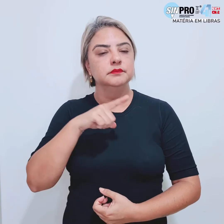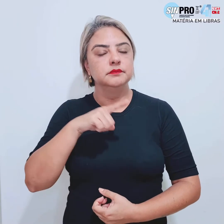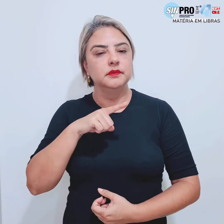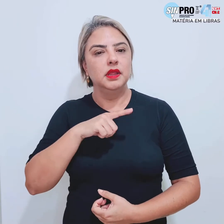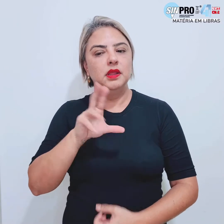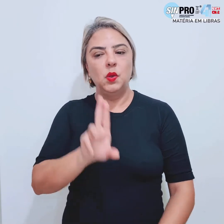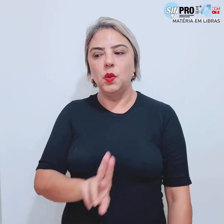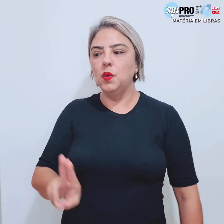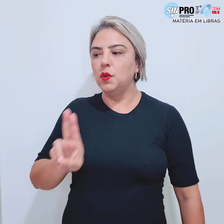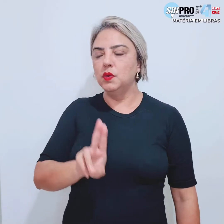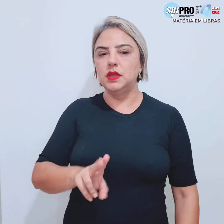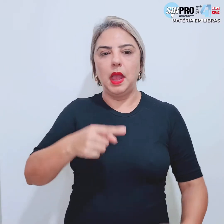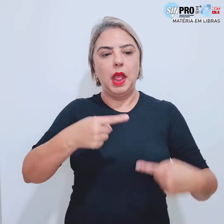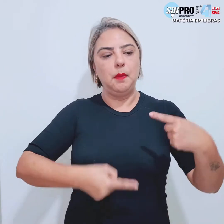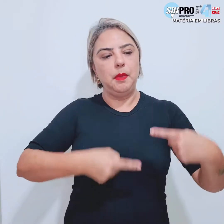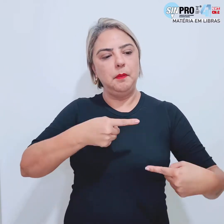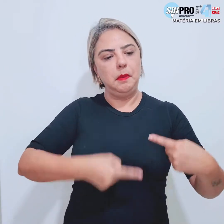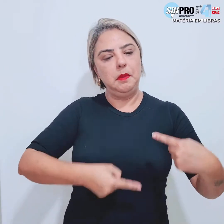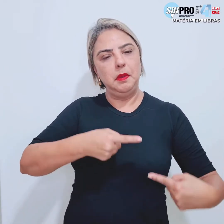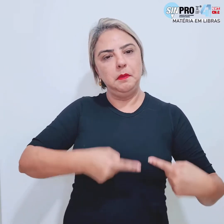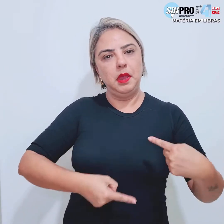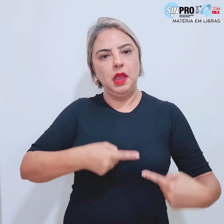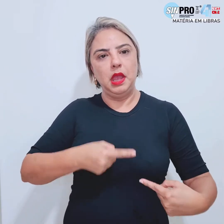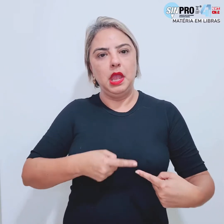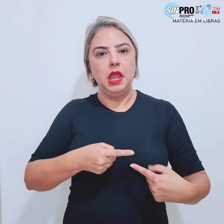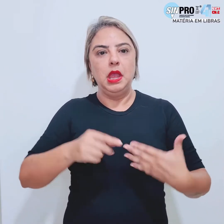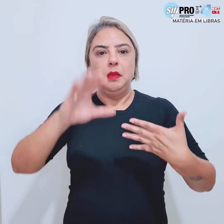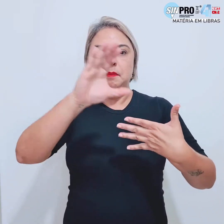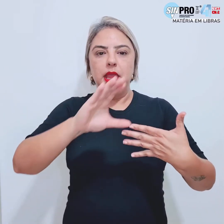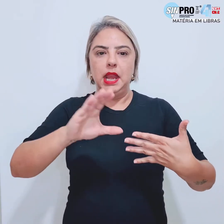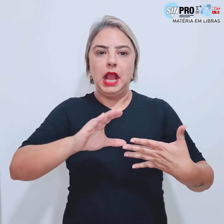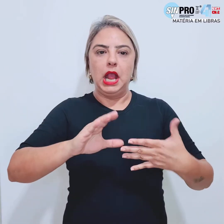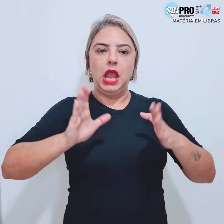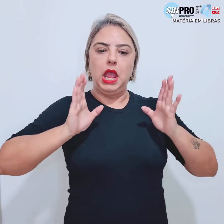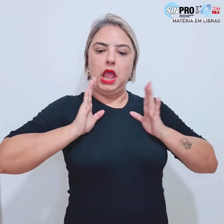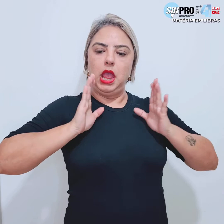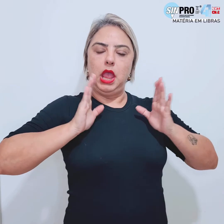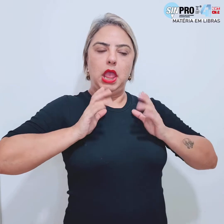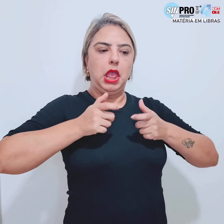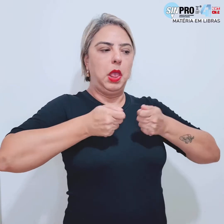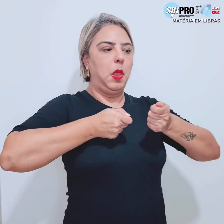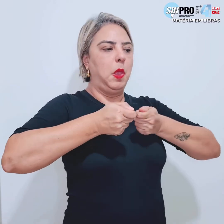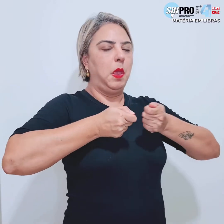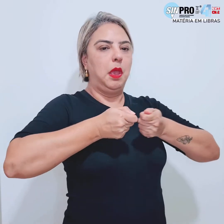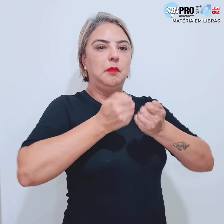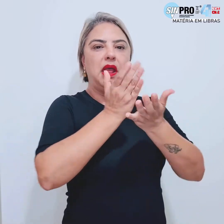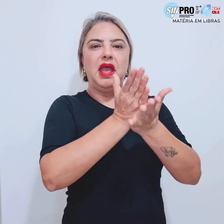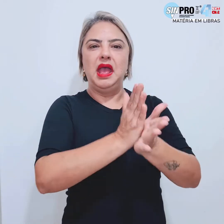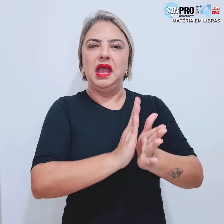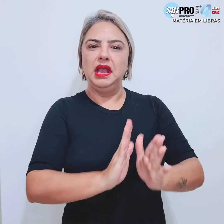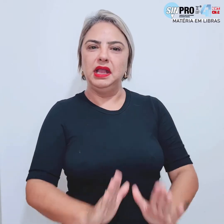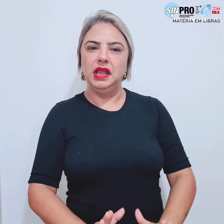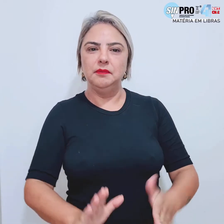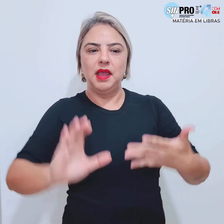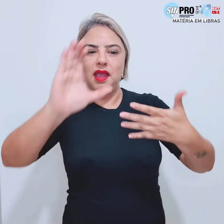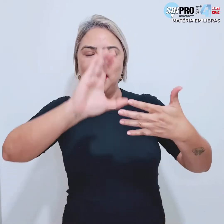sido usada politicamente pela classe dominante para eliminar as classes